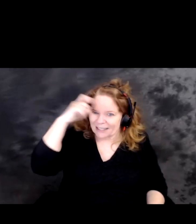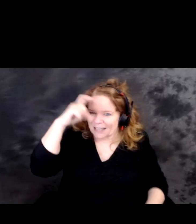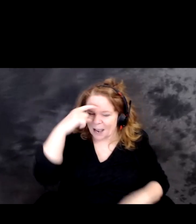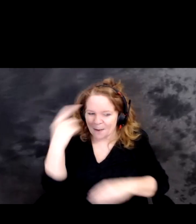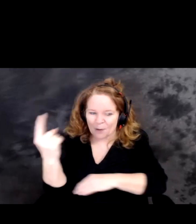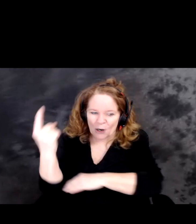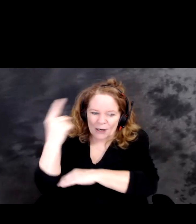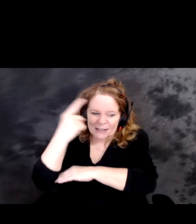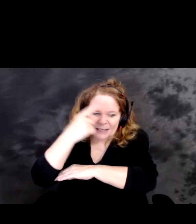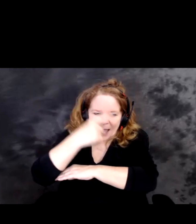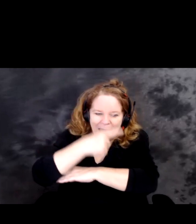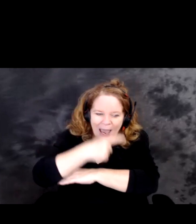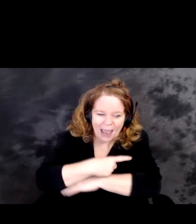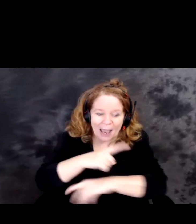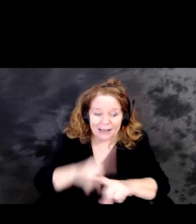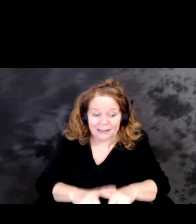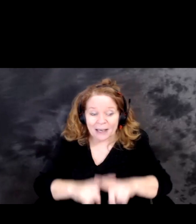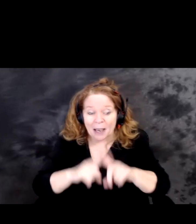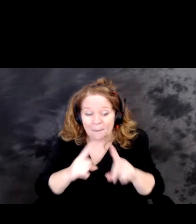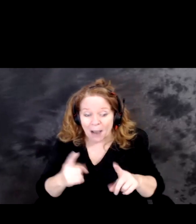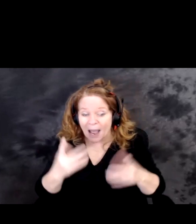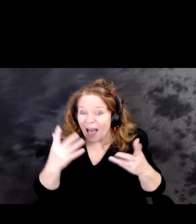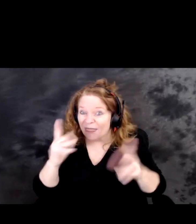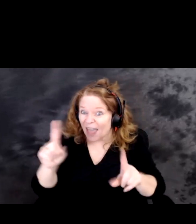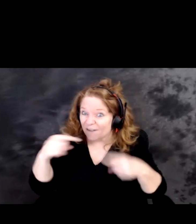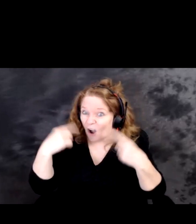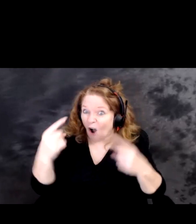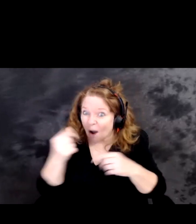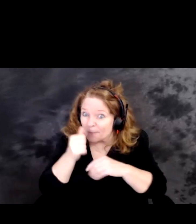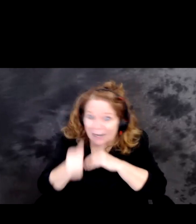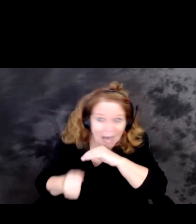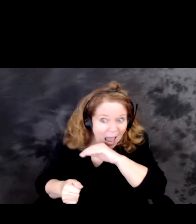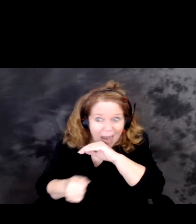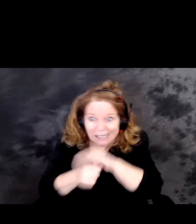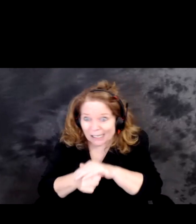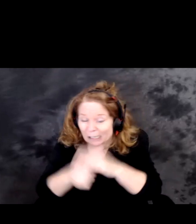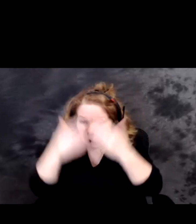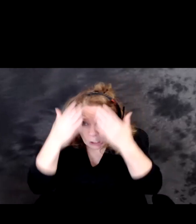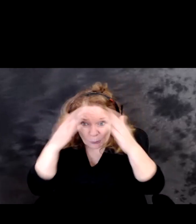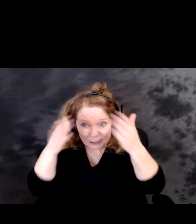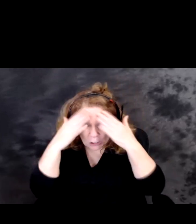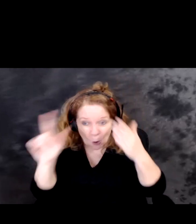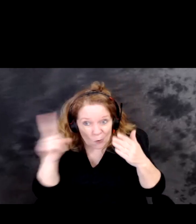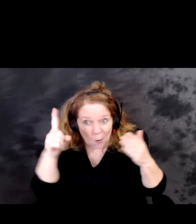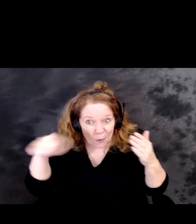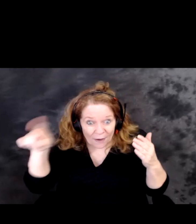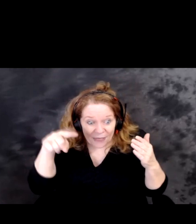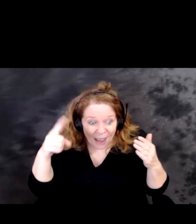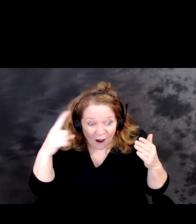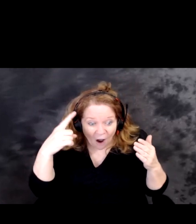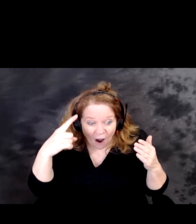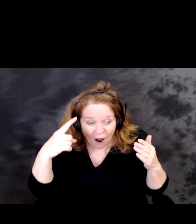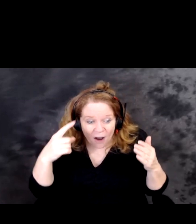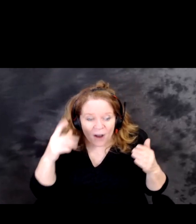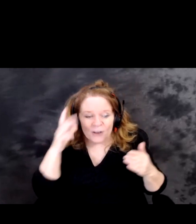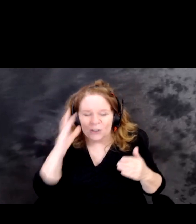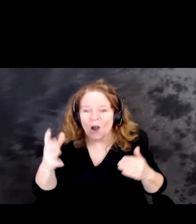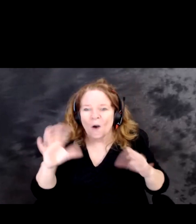pero todas las abejas se escondieron y no sabíamos dónde estaban, así que